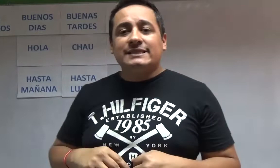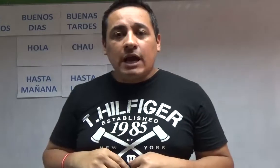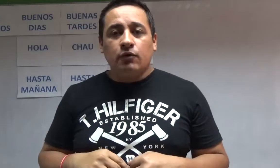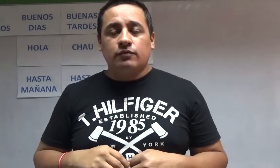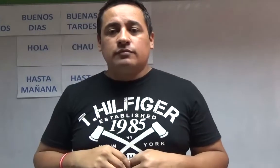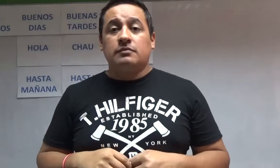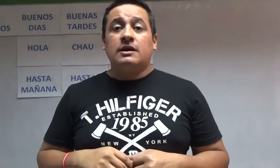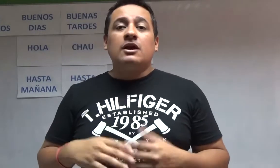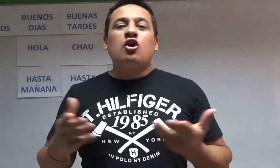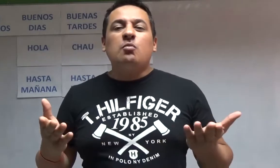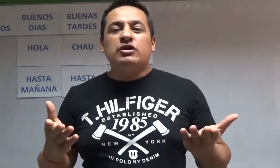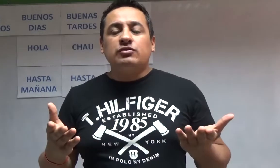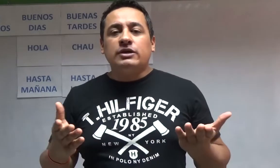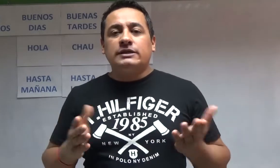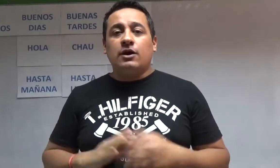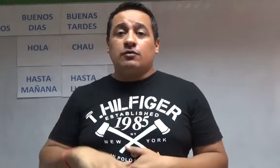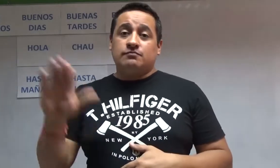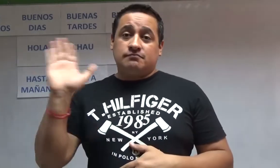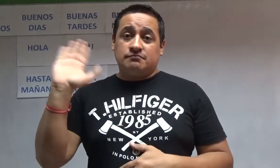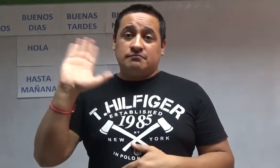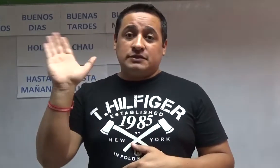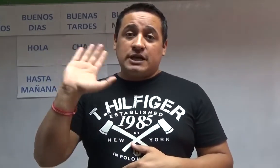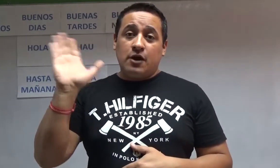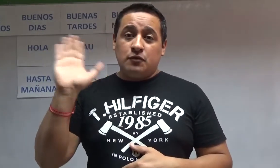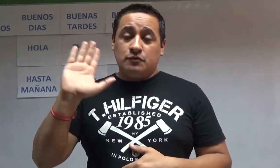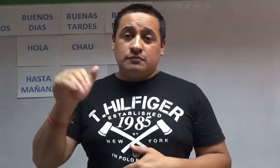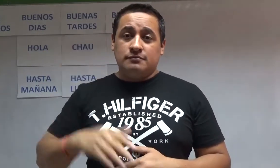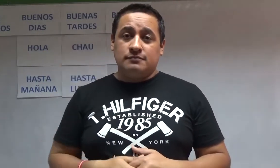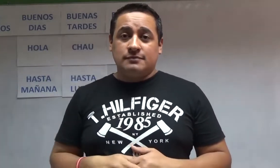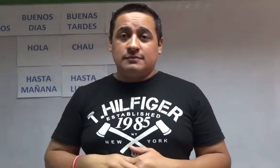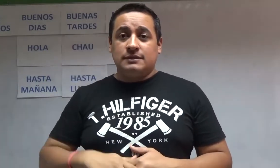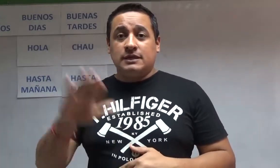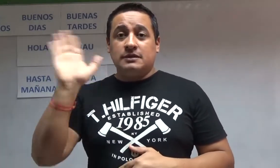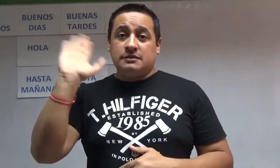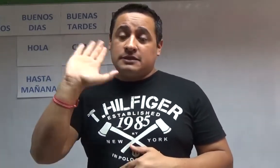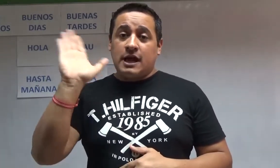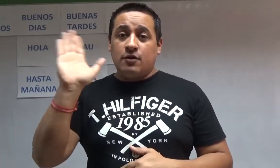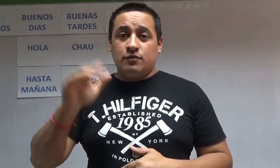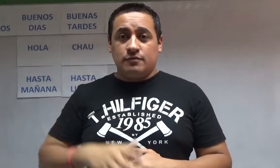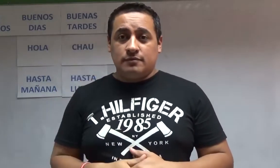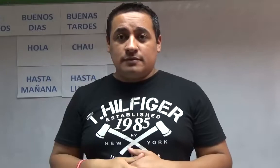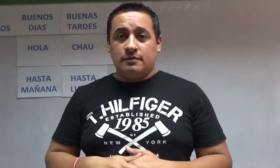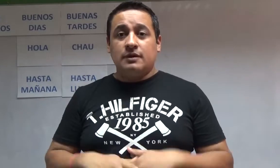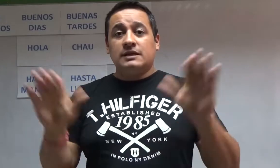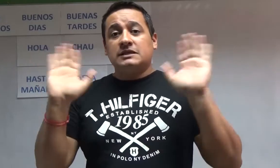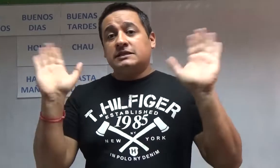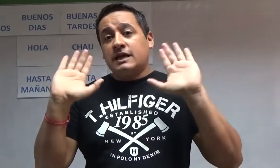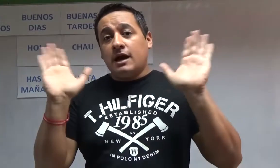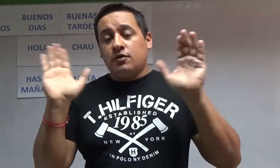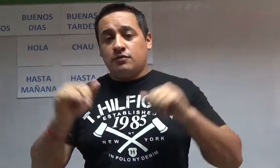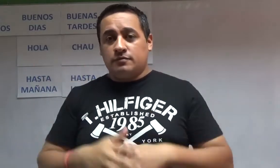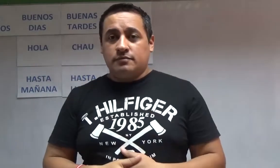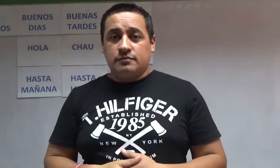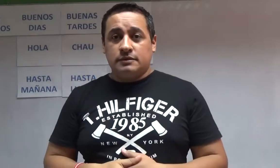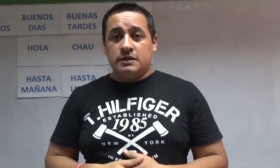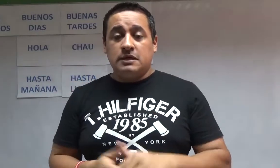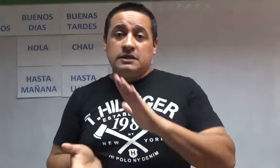Chao. ¿Cómo dice usted chao? Chao, ¿sí? Chao, chao, ¿sí? Y se